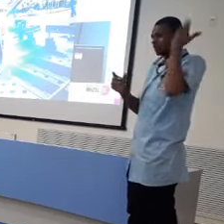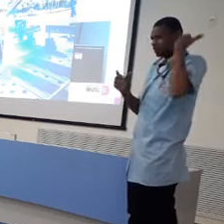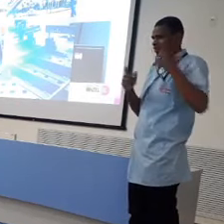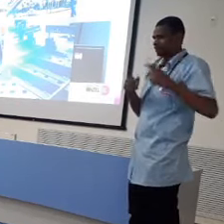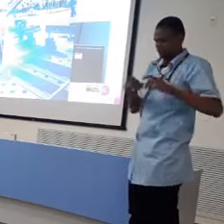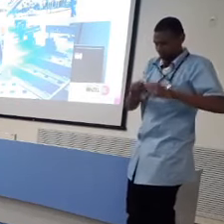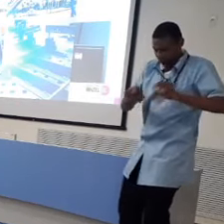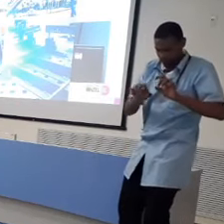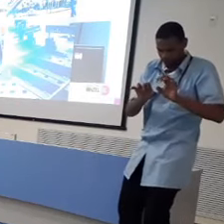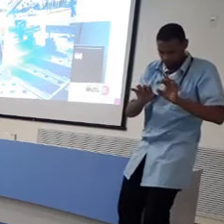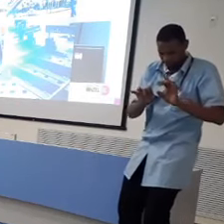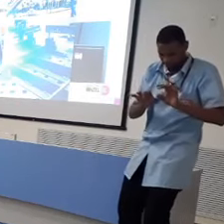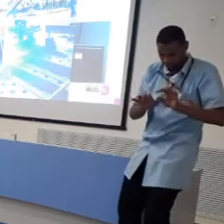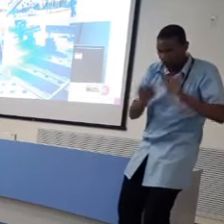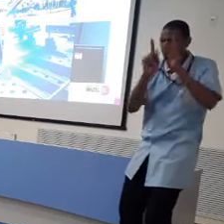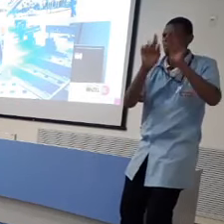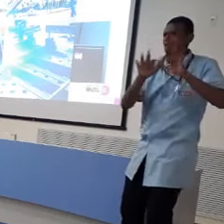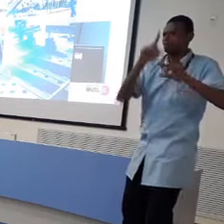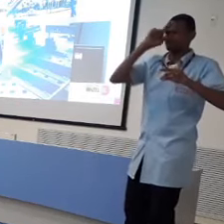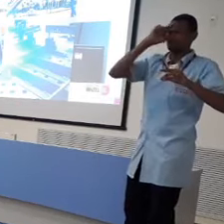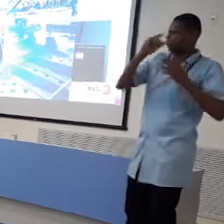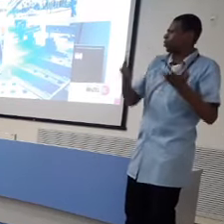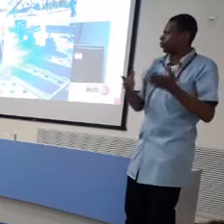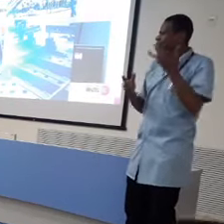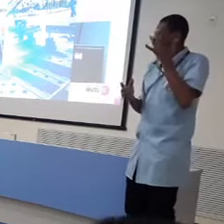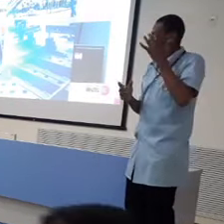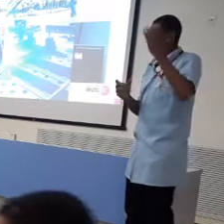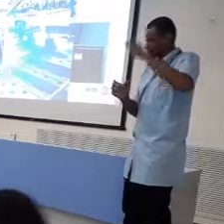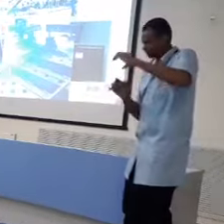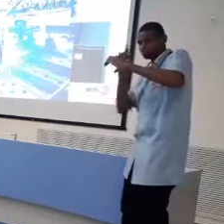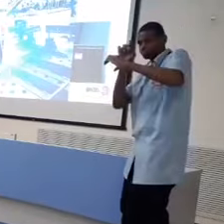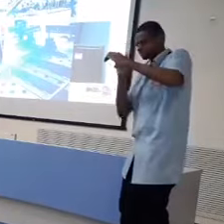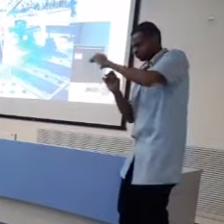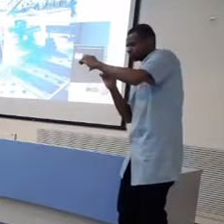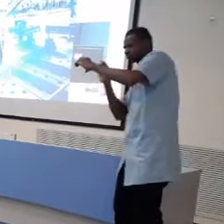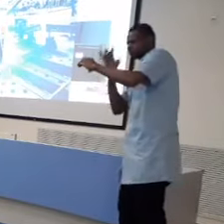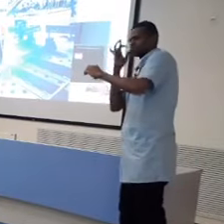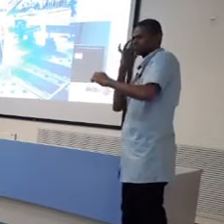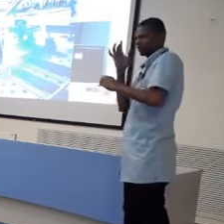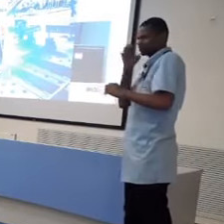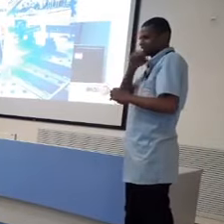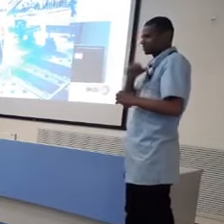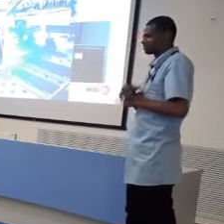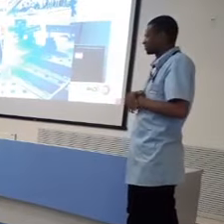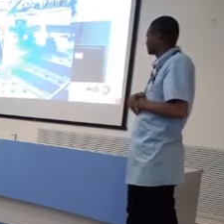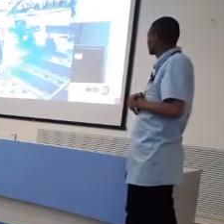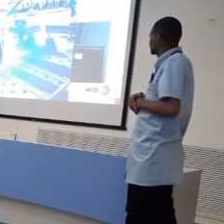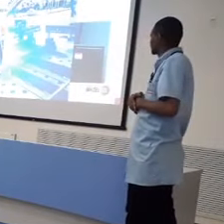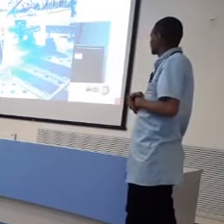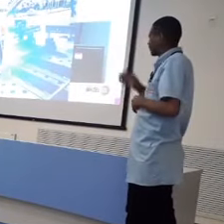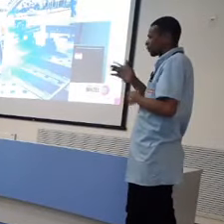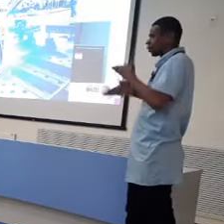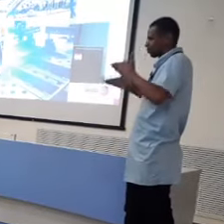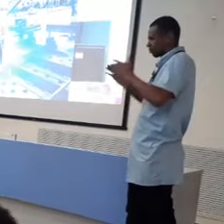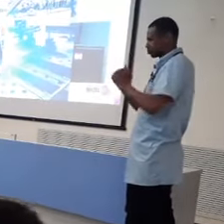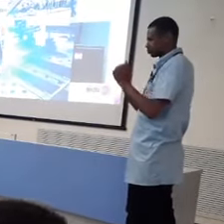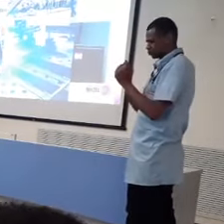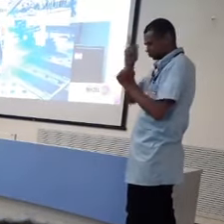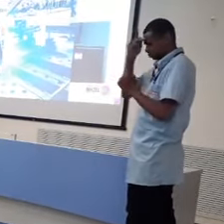tempo, vem facilitando esse processo de solda. Esse robô colaborativo, pessoal, a gente